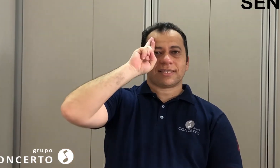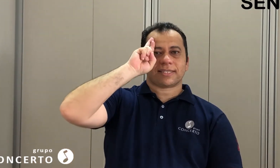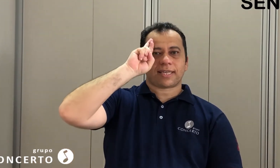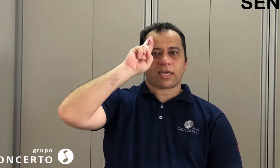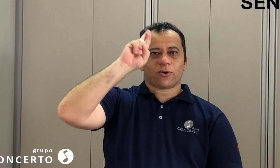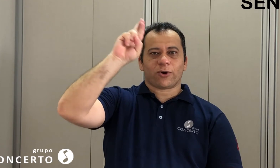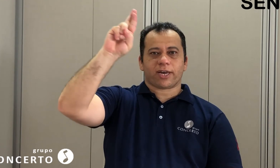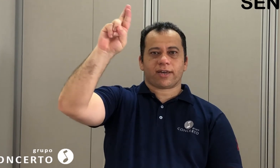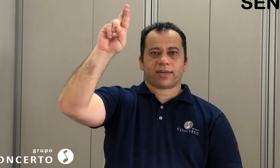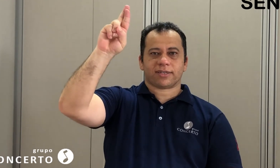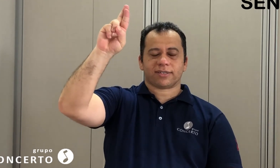Senhor,